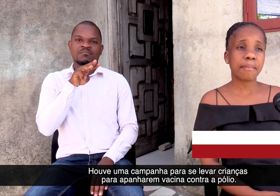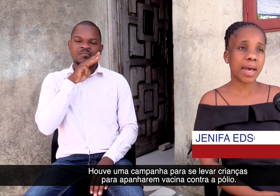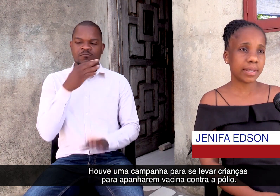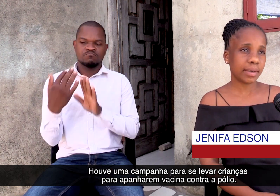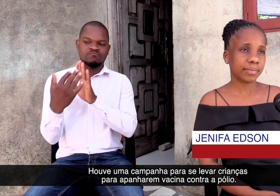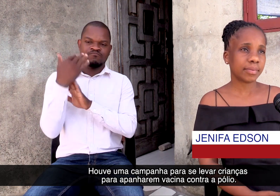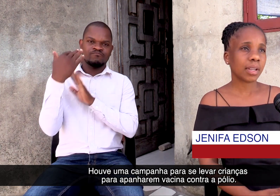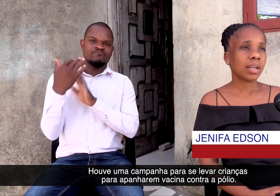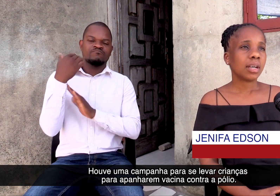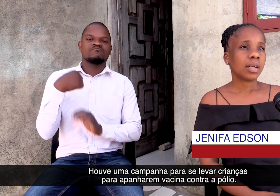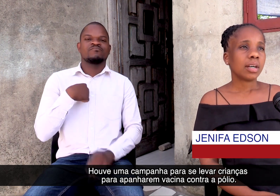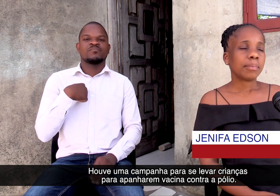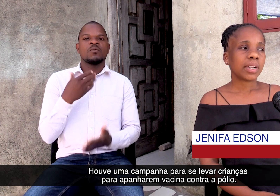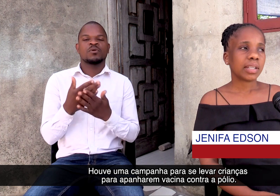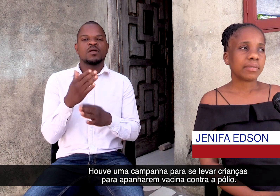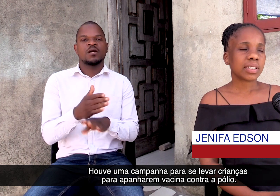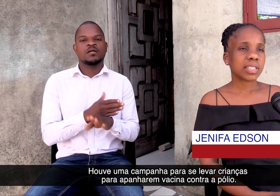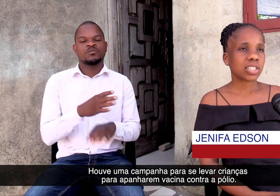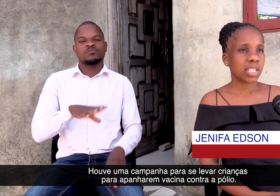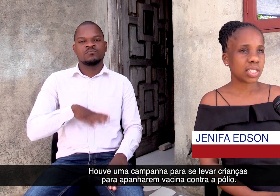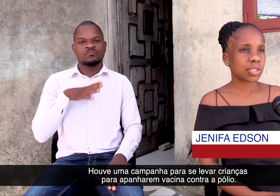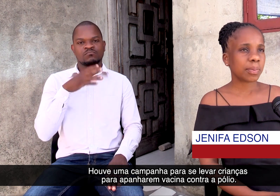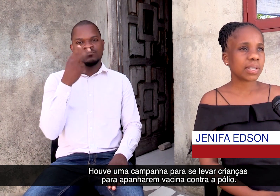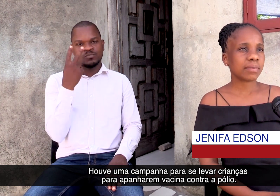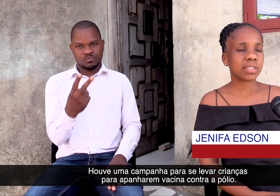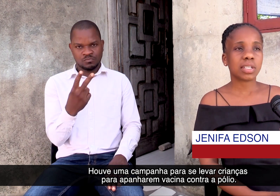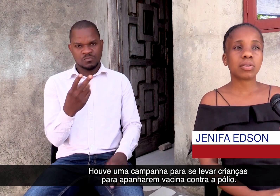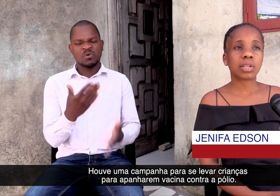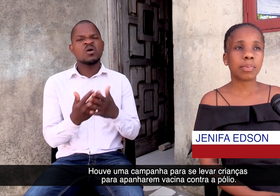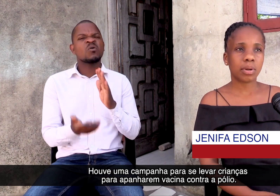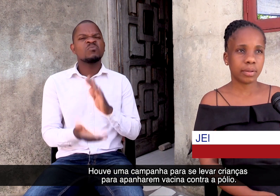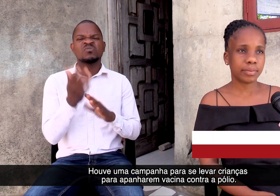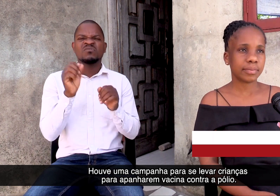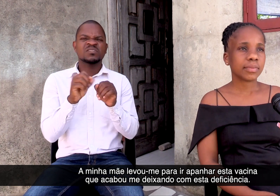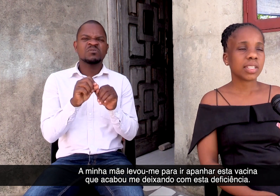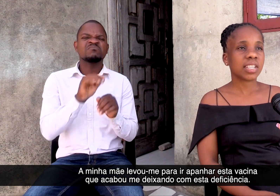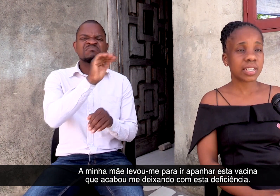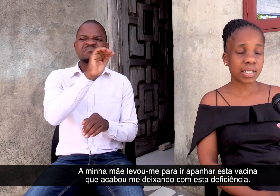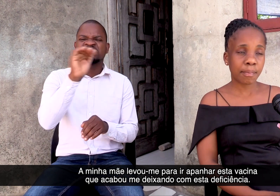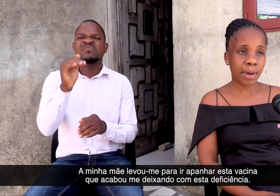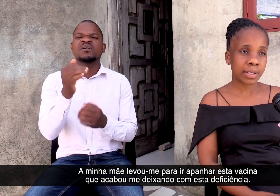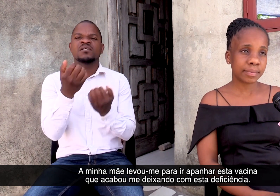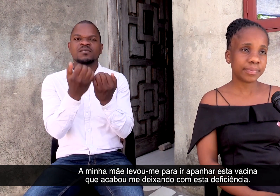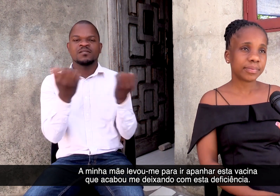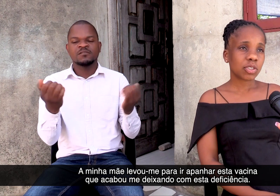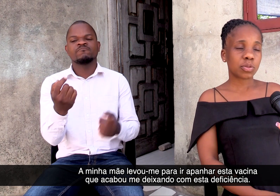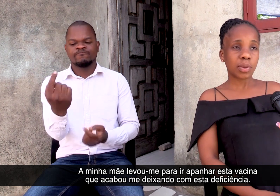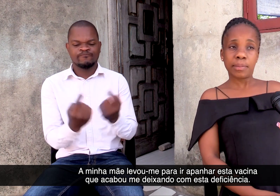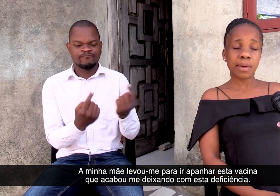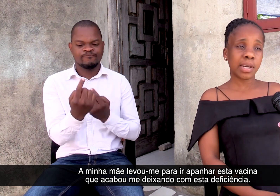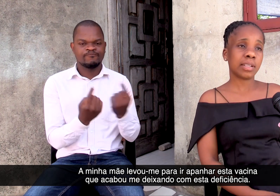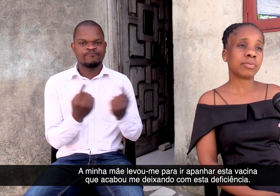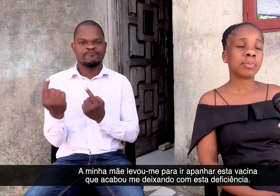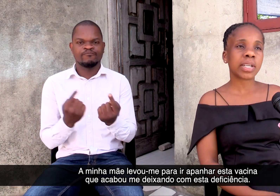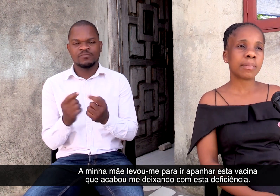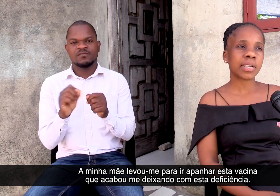uma campanha para levar-se as crianças para apanhar a vacina contra a polio. E nesta campanha, a